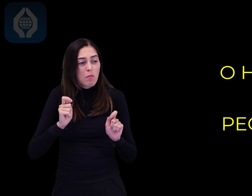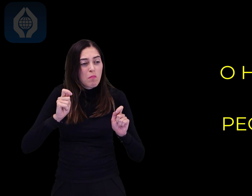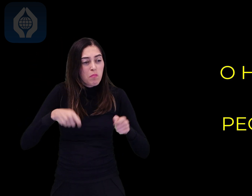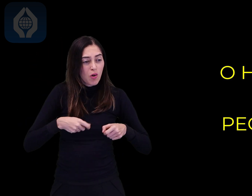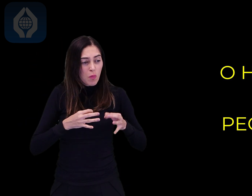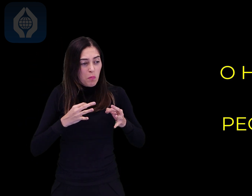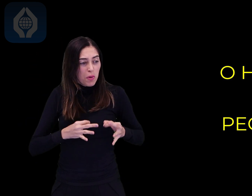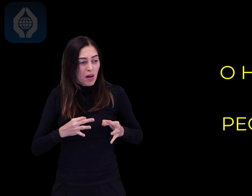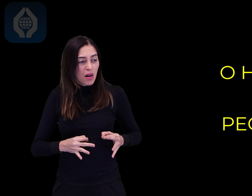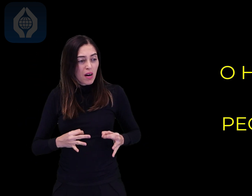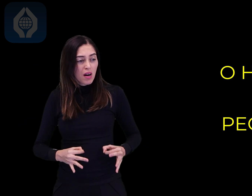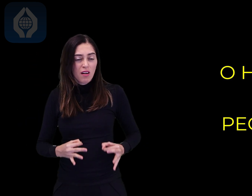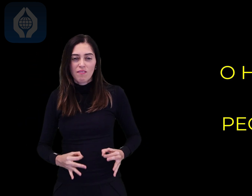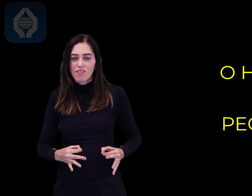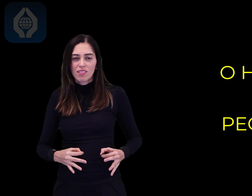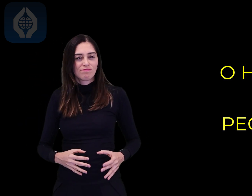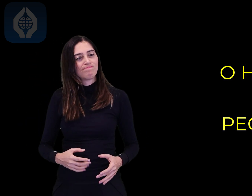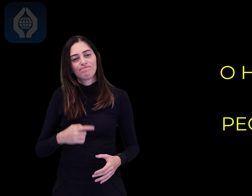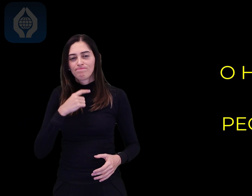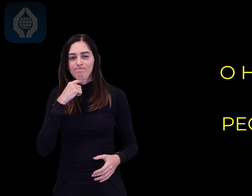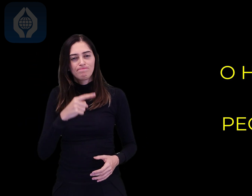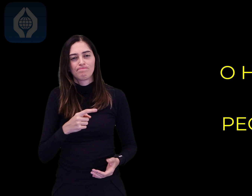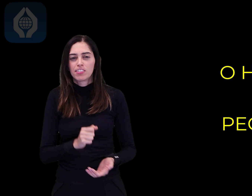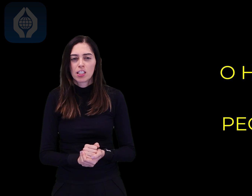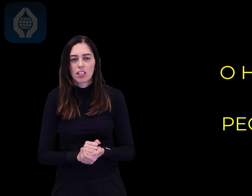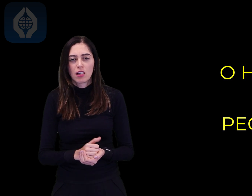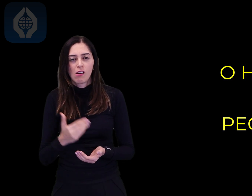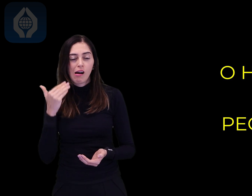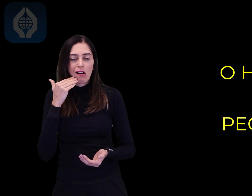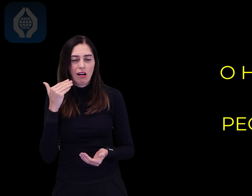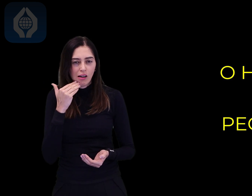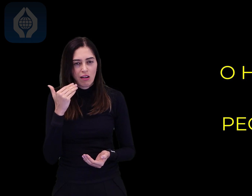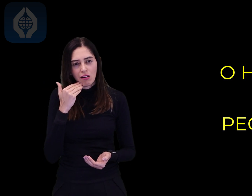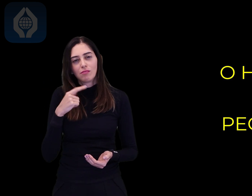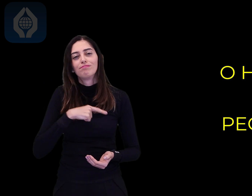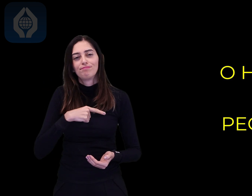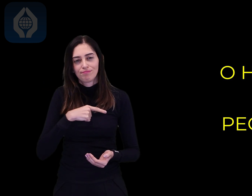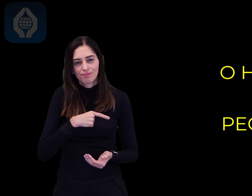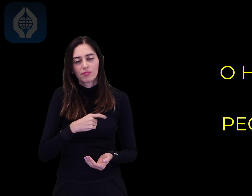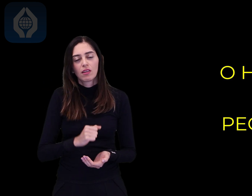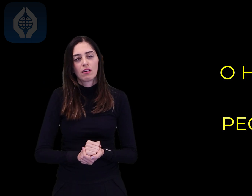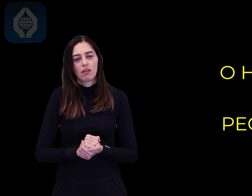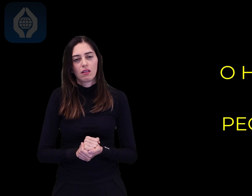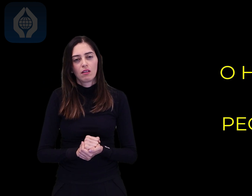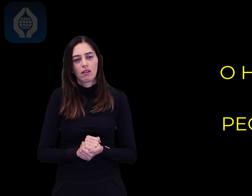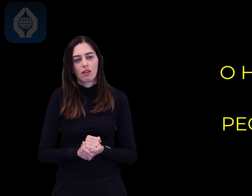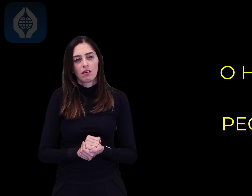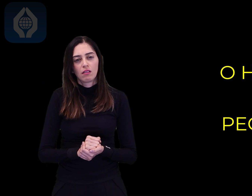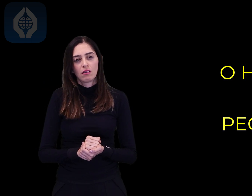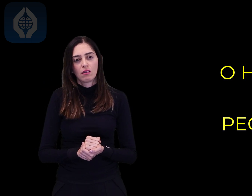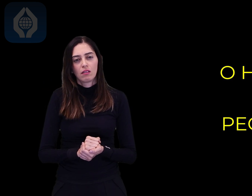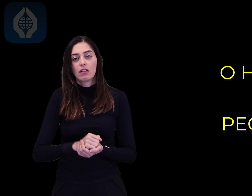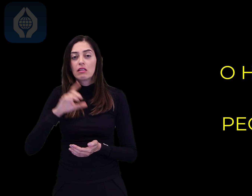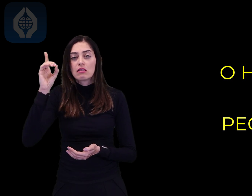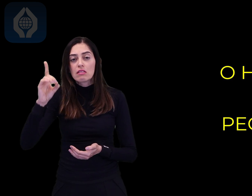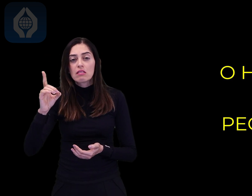Deus sabia que os homens não seriam capazes de obedecer perfeitamente aos seus mandamentos todo o